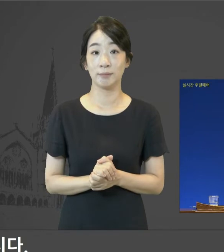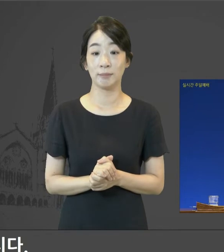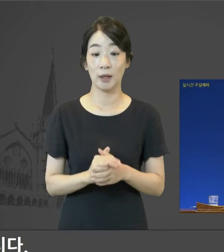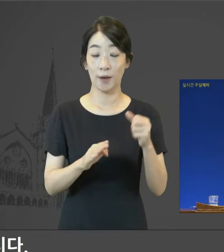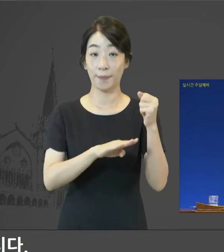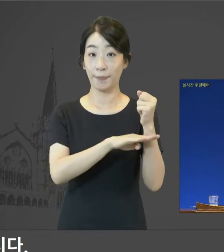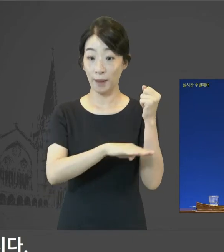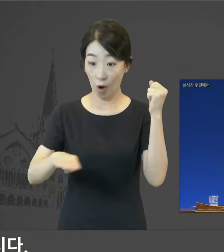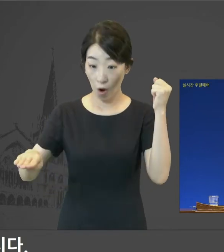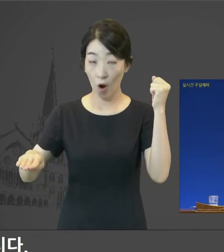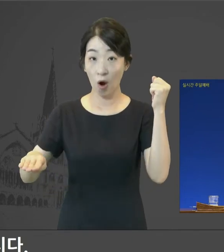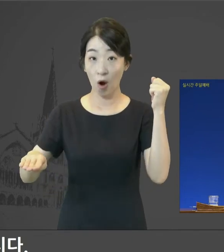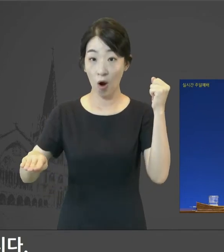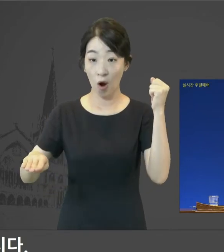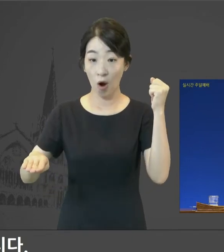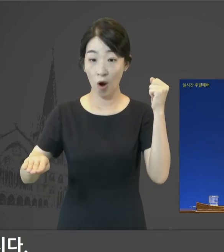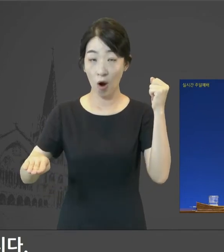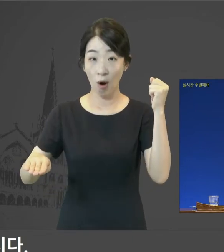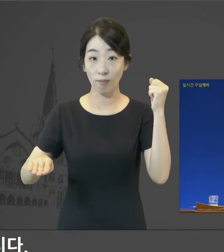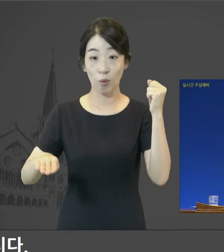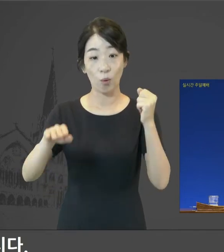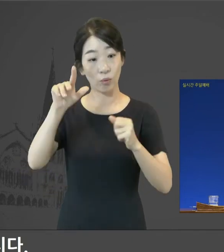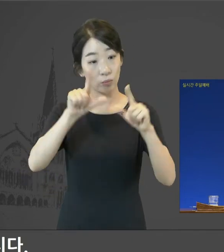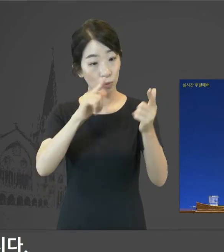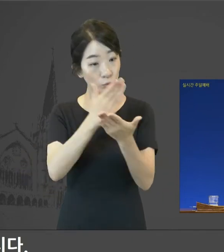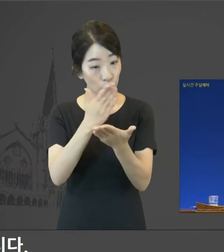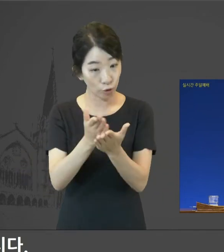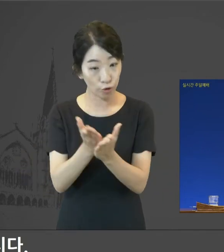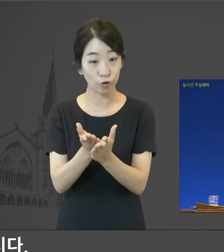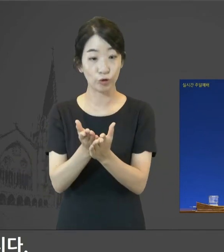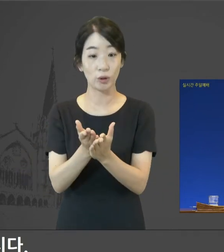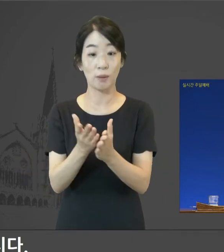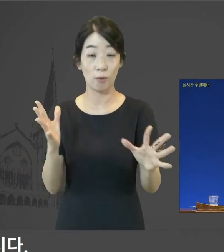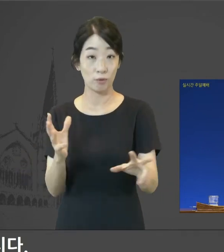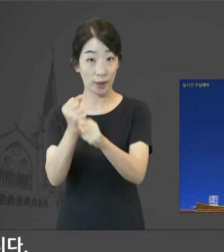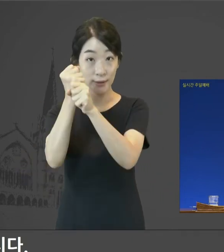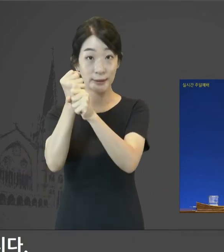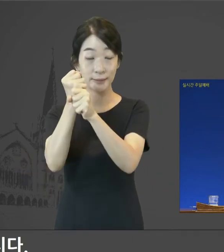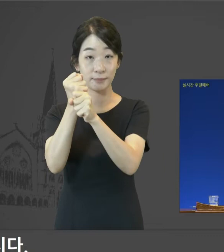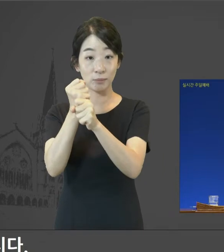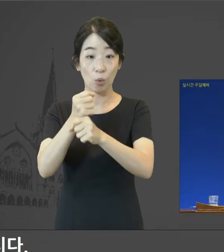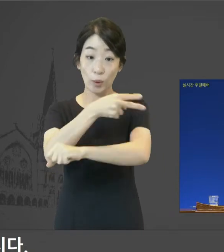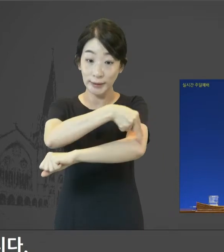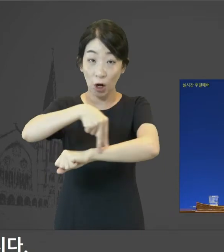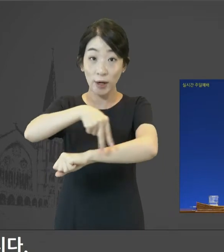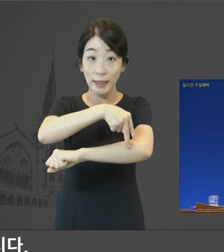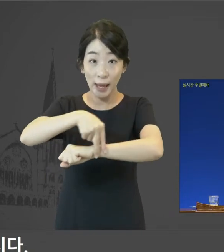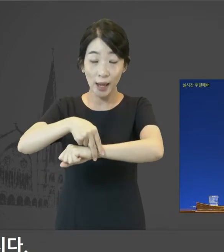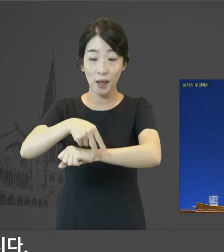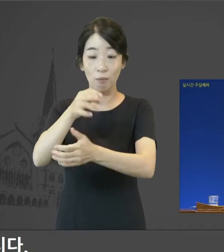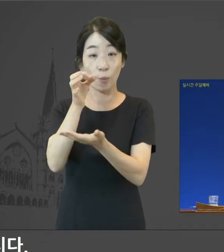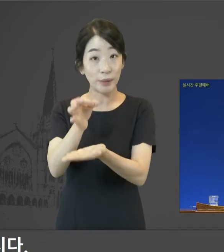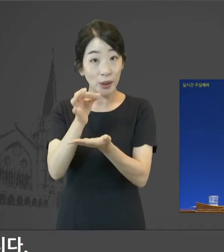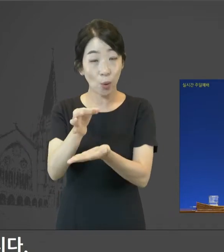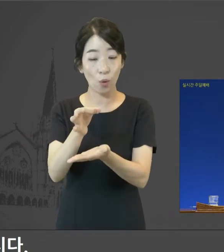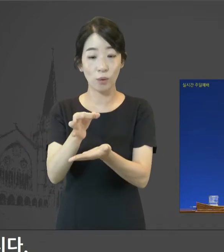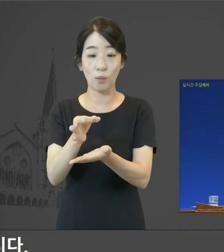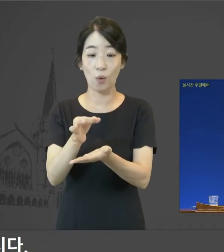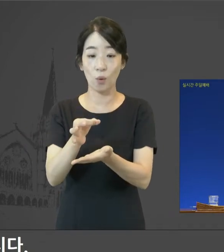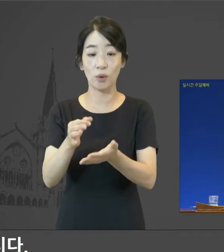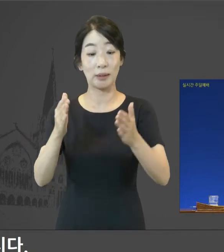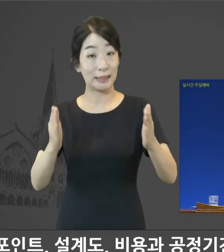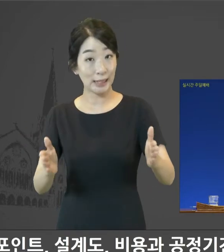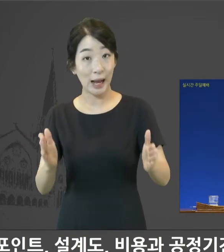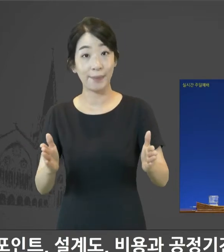터, 컨셉, 포인트, 설계도, 비용과 공정기간,